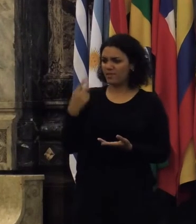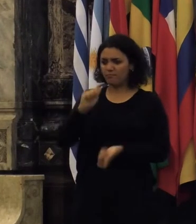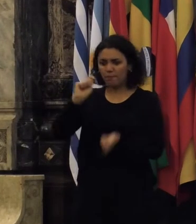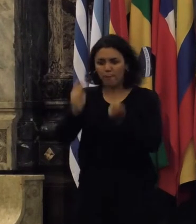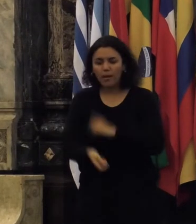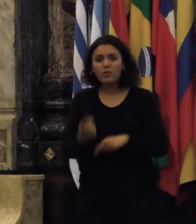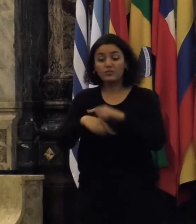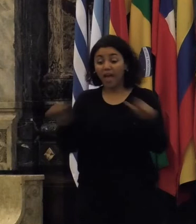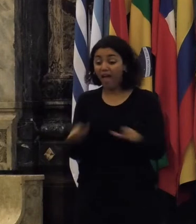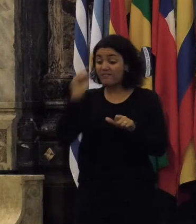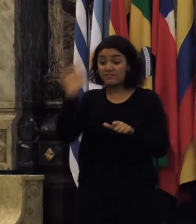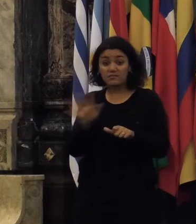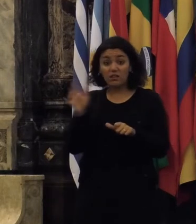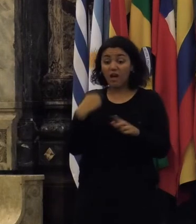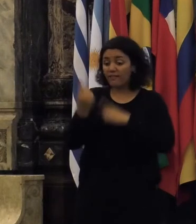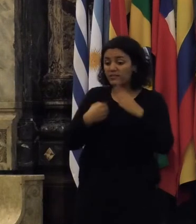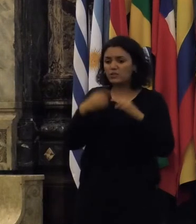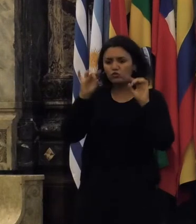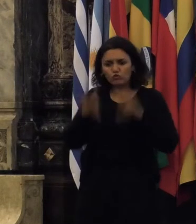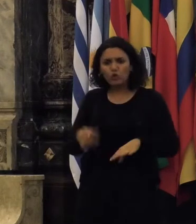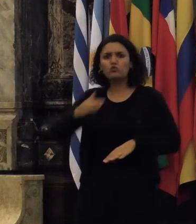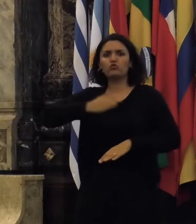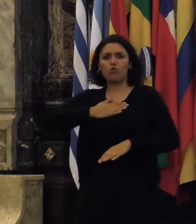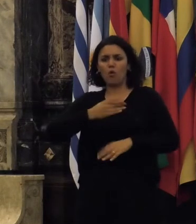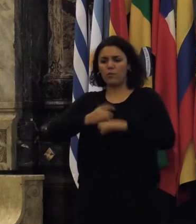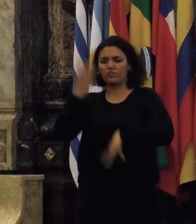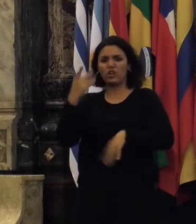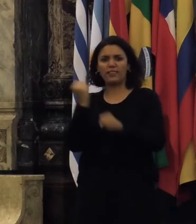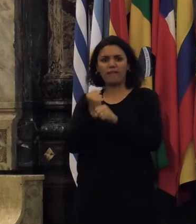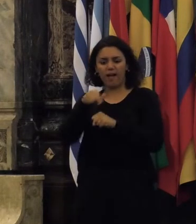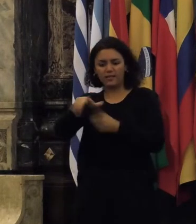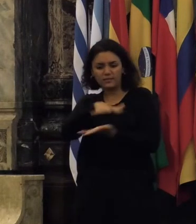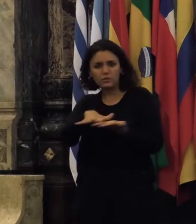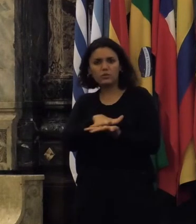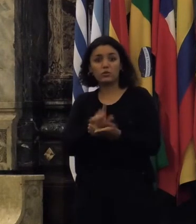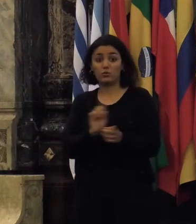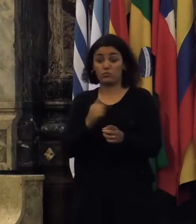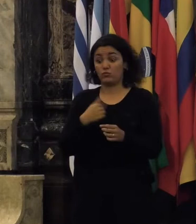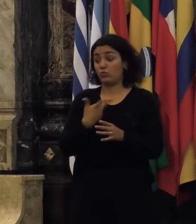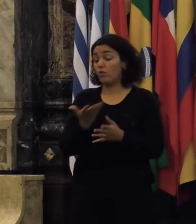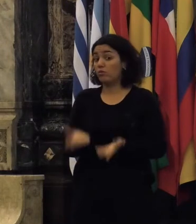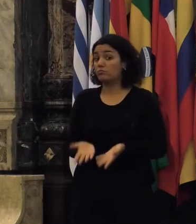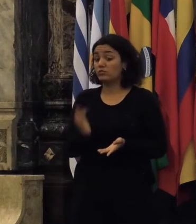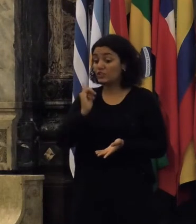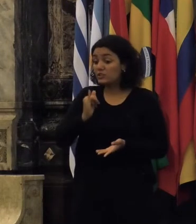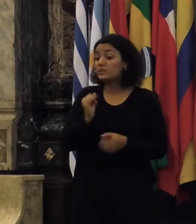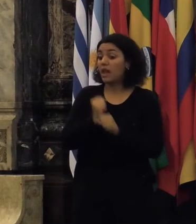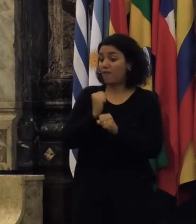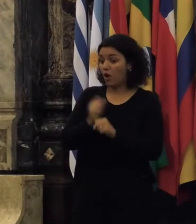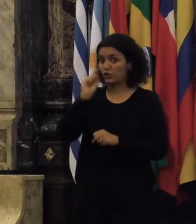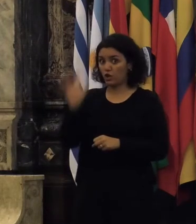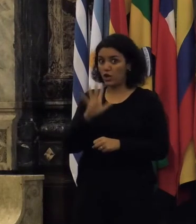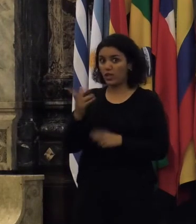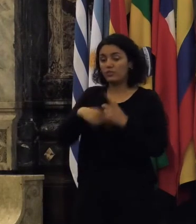no tienen a los psicólogos como únicos actores, pero nosotros nos tenemos que ocupar de la psicología, ¿sí? Y en